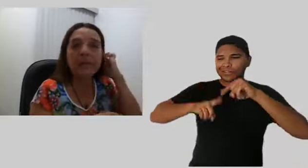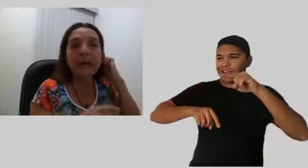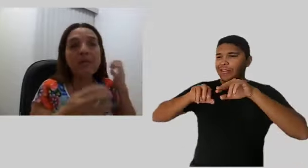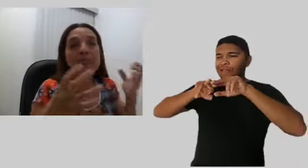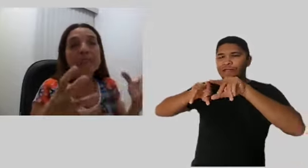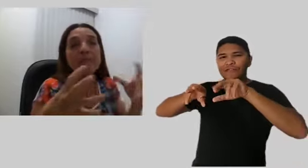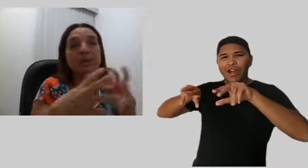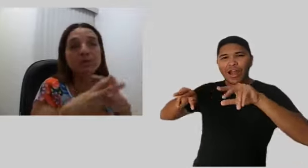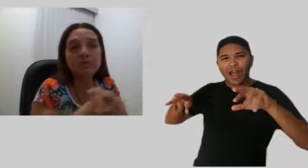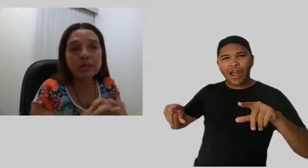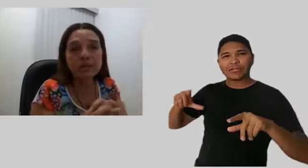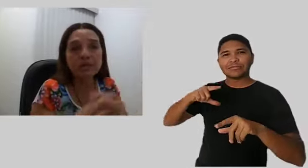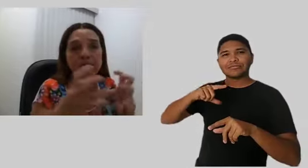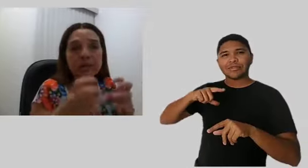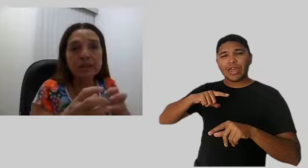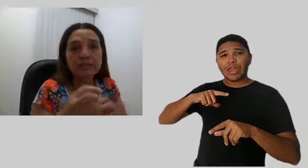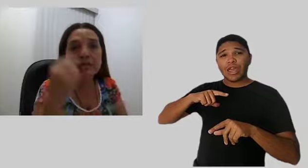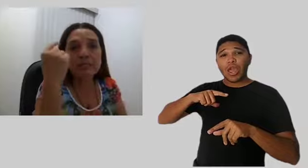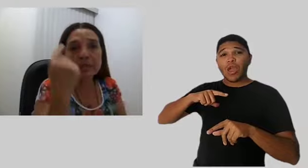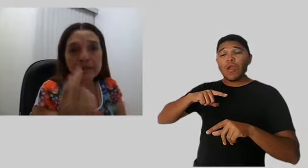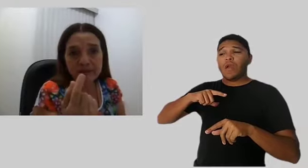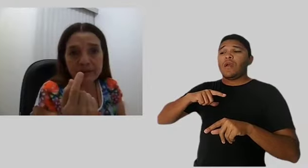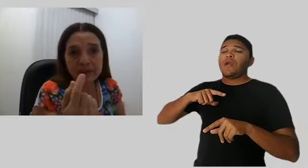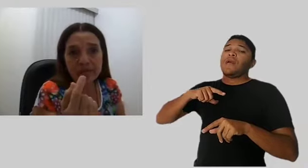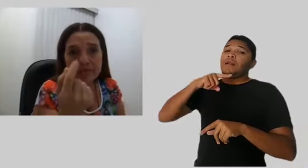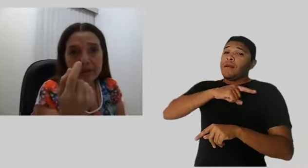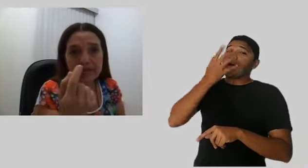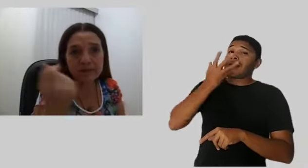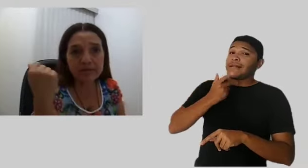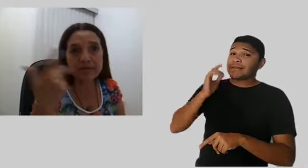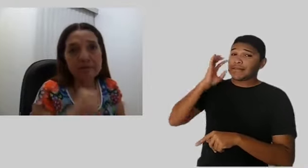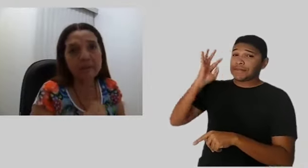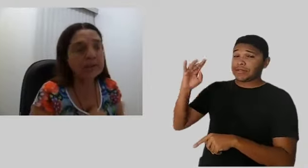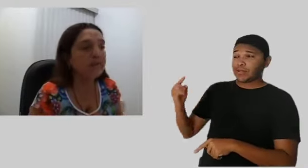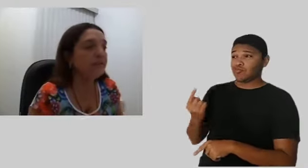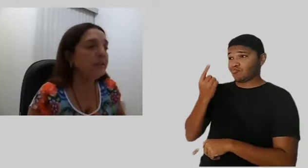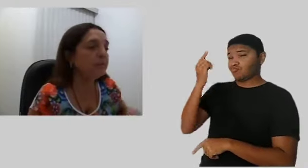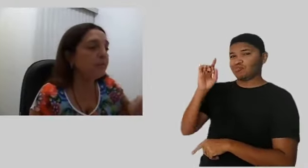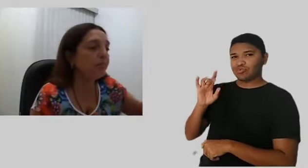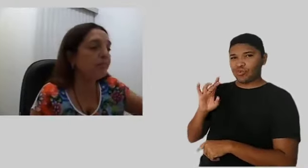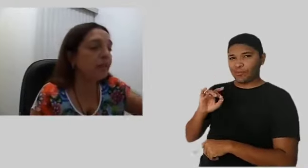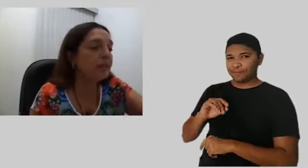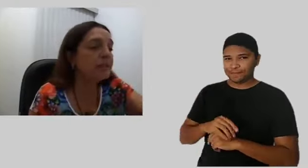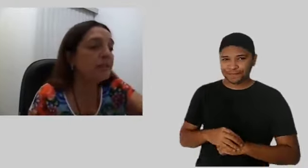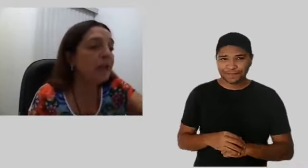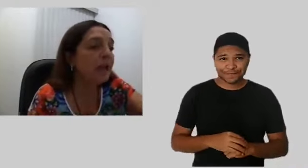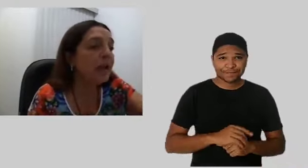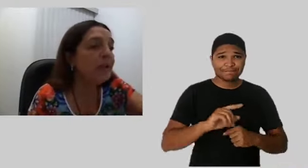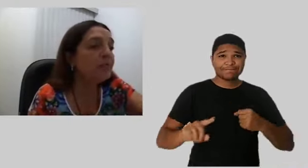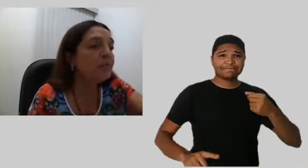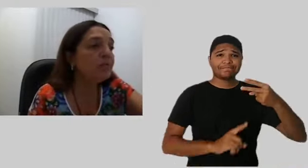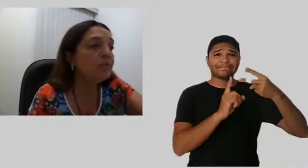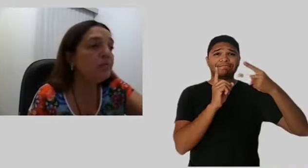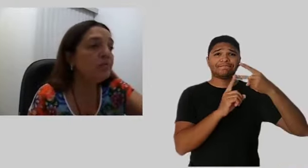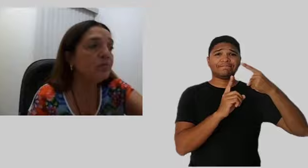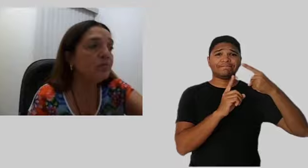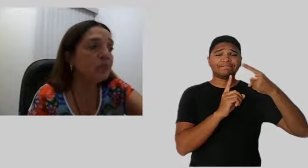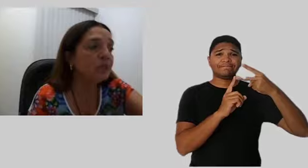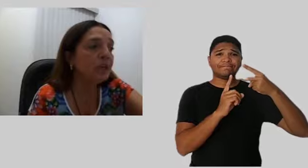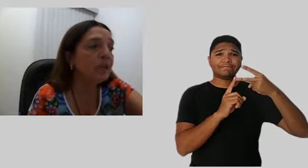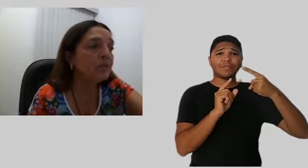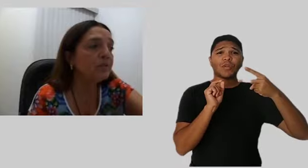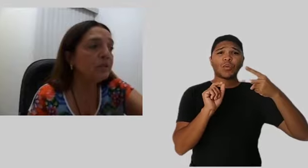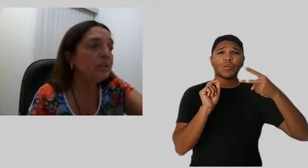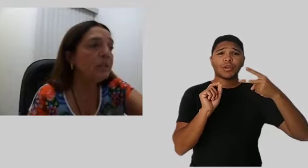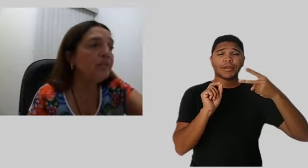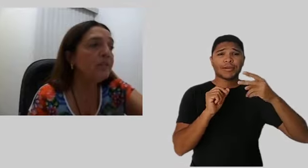é a mesma coisa, há uma mistura de objetos para definir um elemento que a mãe já está definindo, certo? Aí depois o